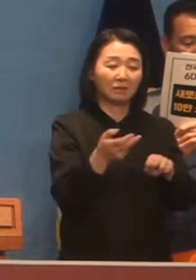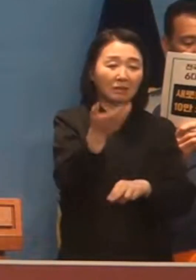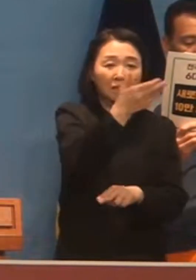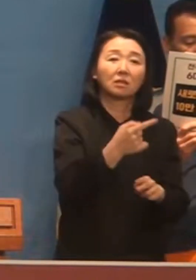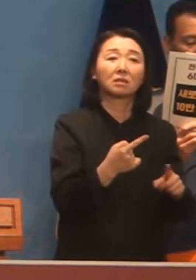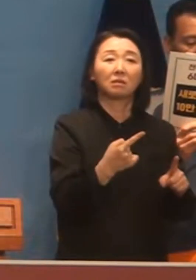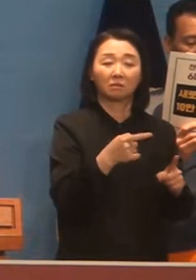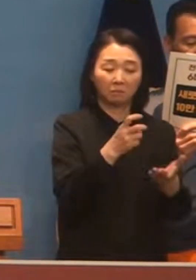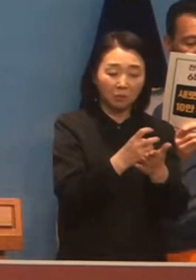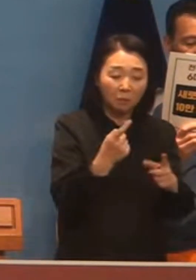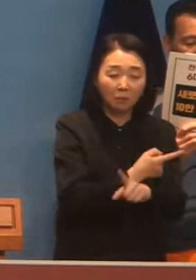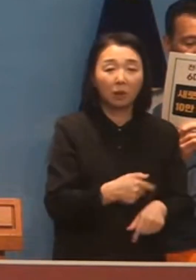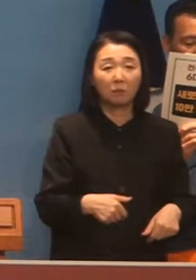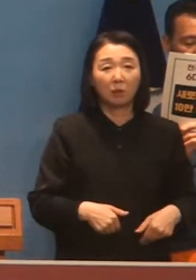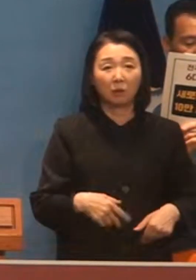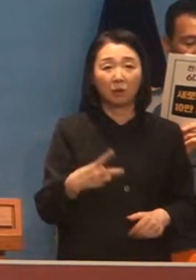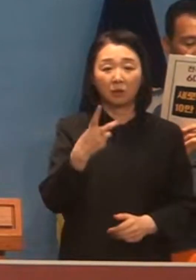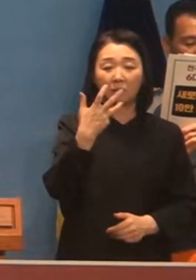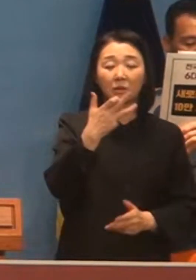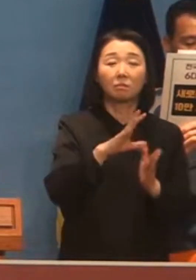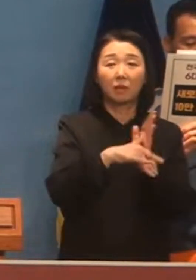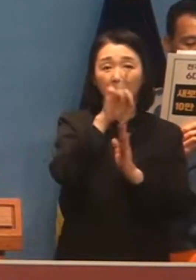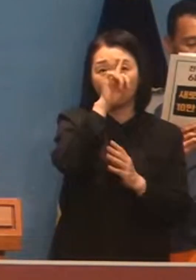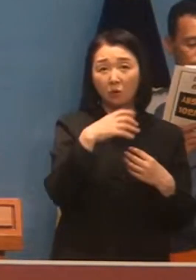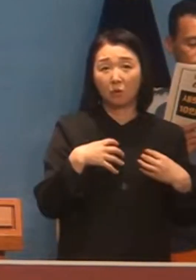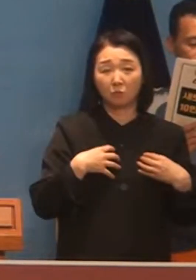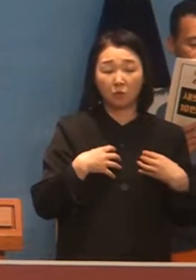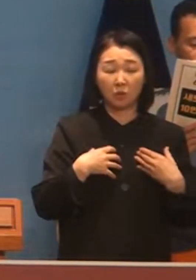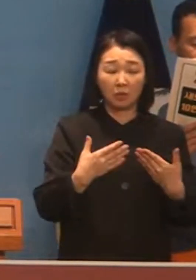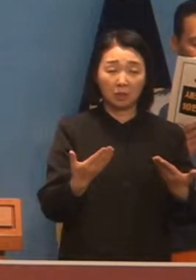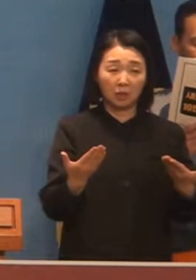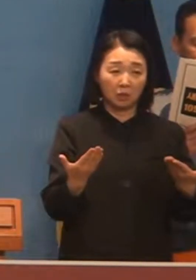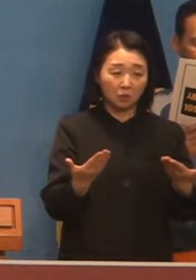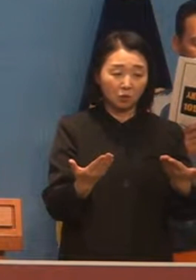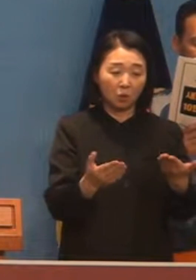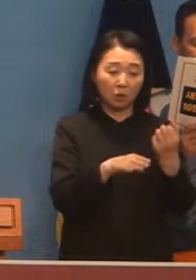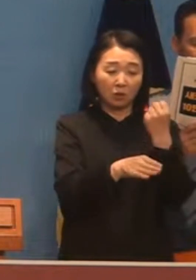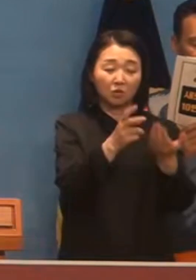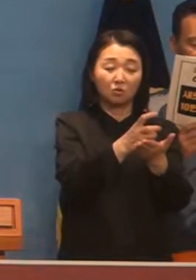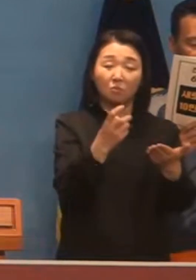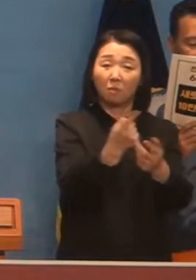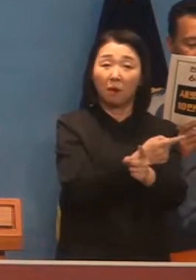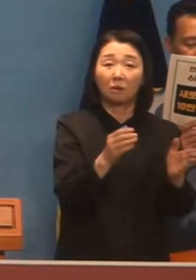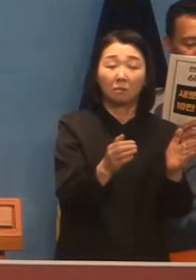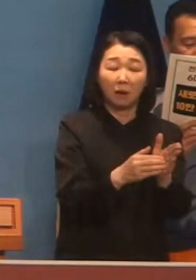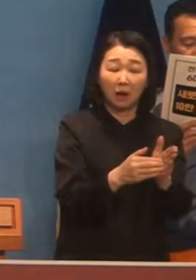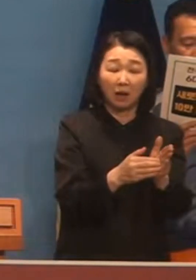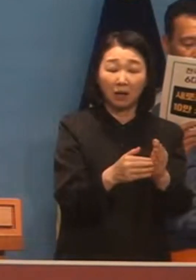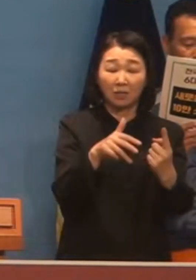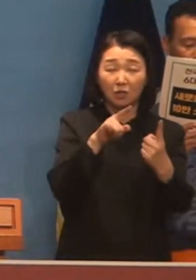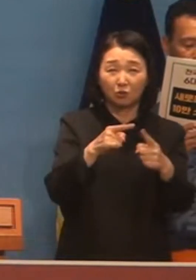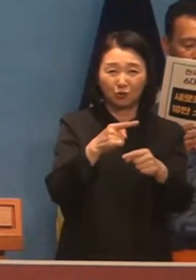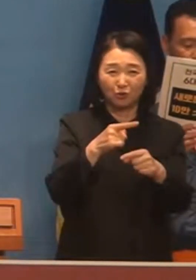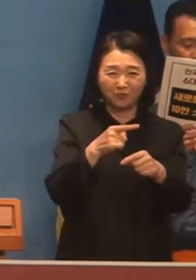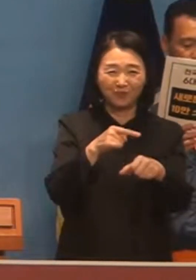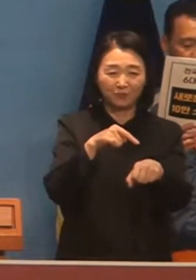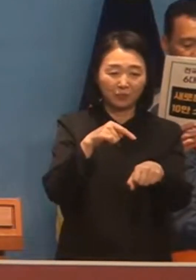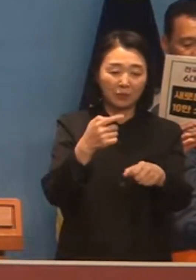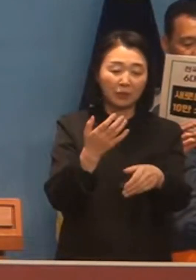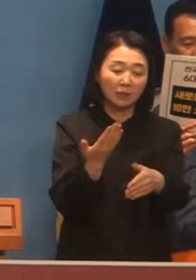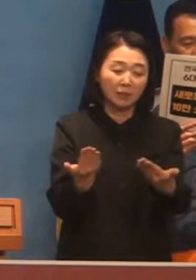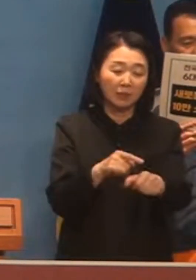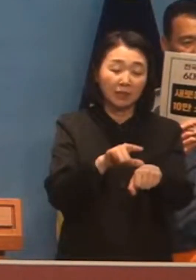합니다. 2018년 정부는 근로기준법 개정으로 주 최대 노동시간을 52시간으로